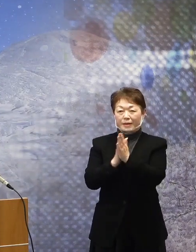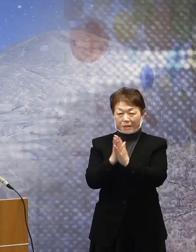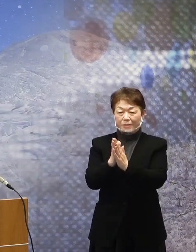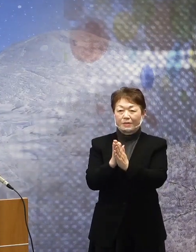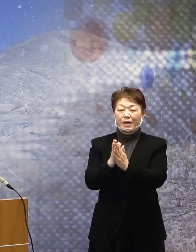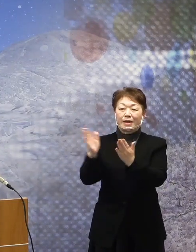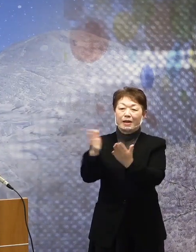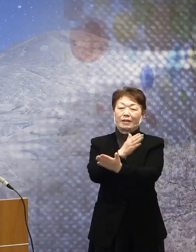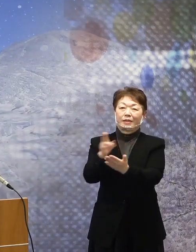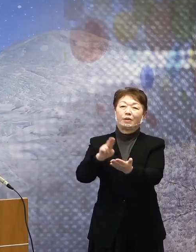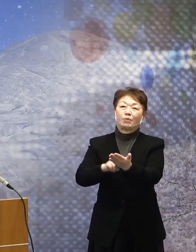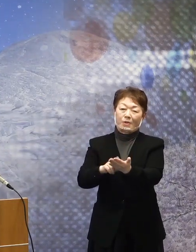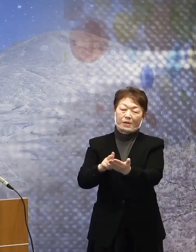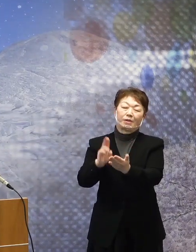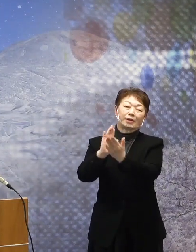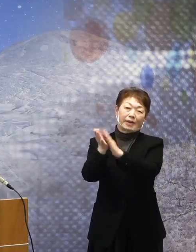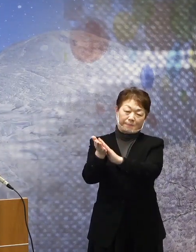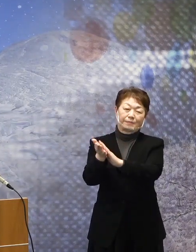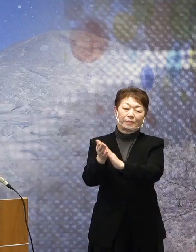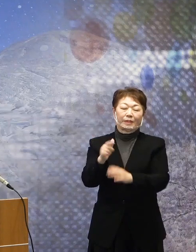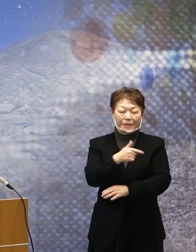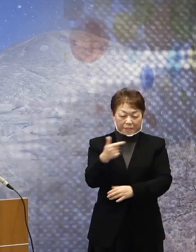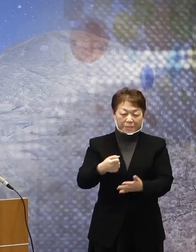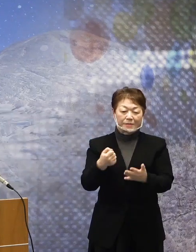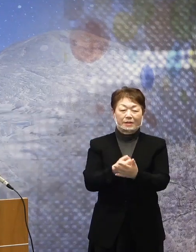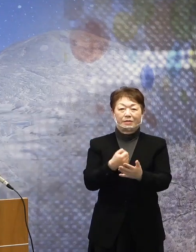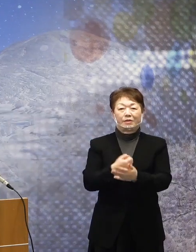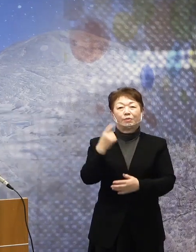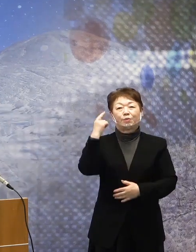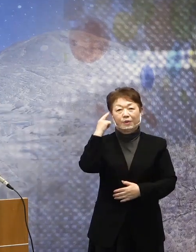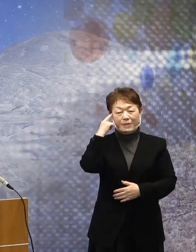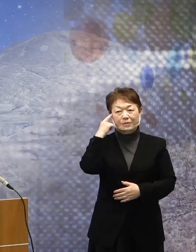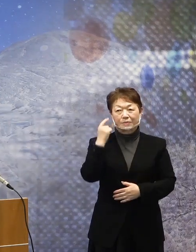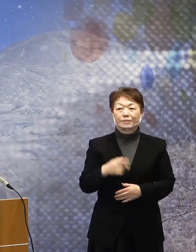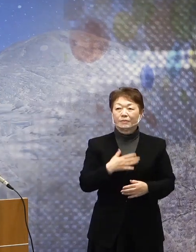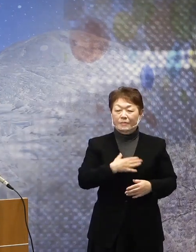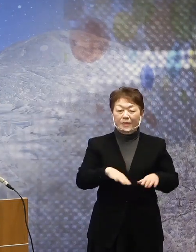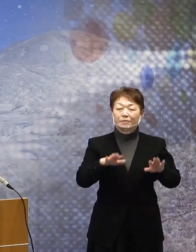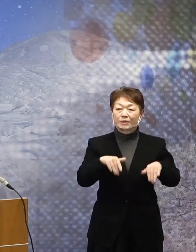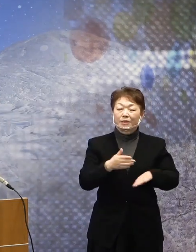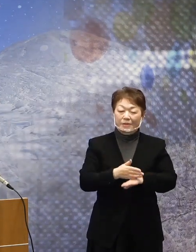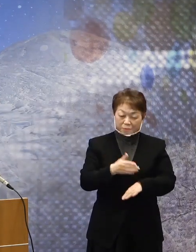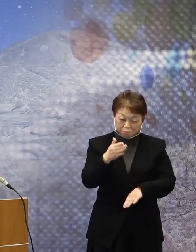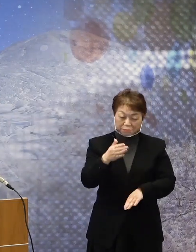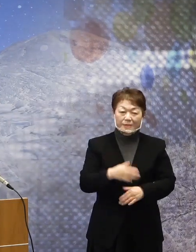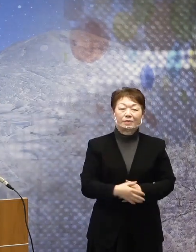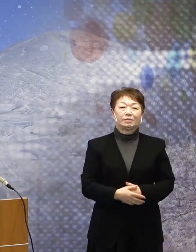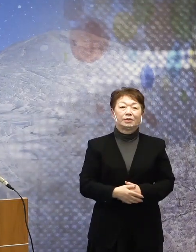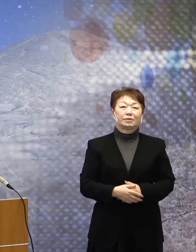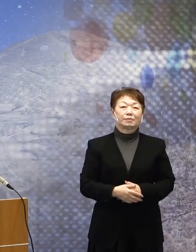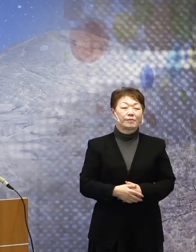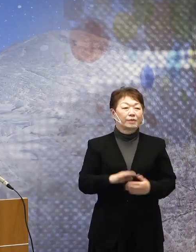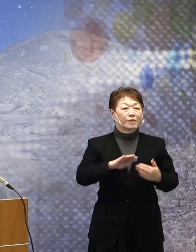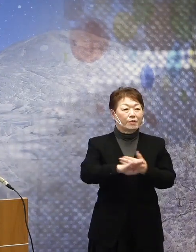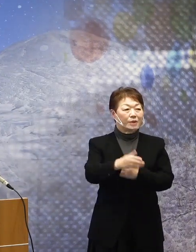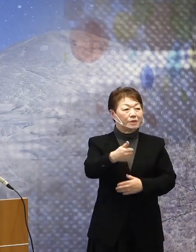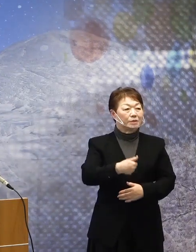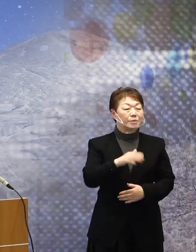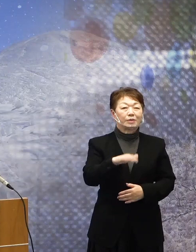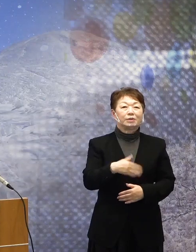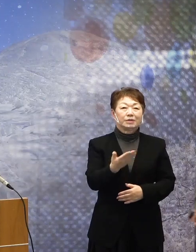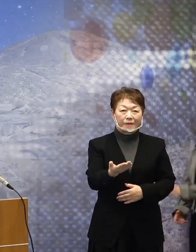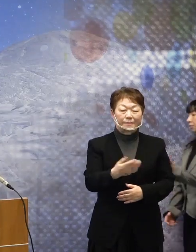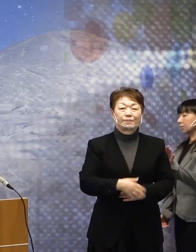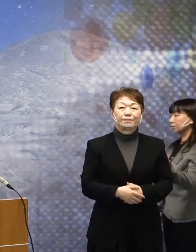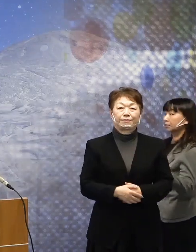判断権は青森県にあります。残念、大変残念だと思います。 はい、わかりました。ありがとうございます。 はい、他にご質問ございません